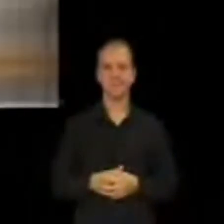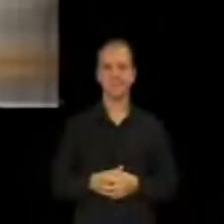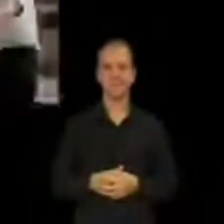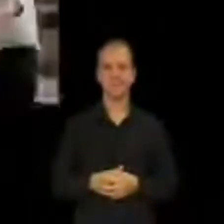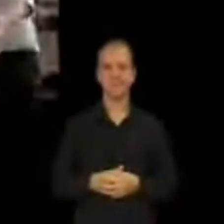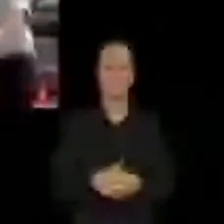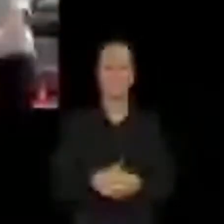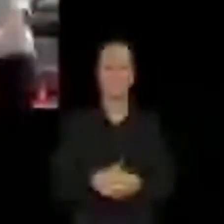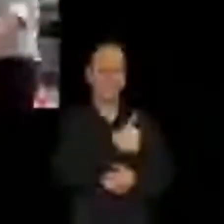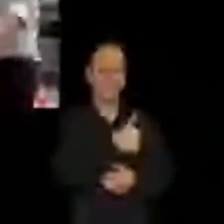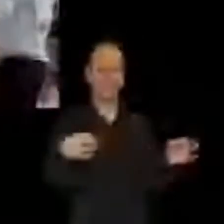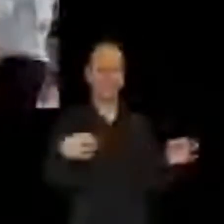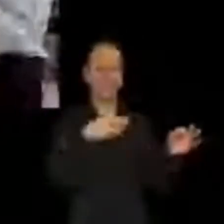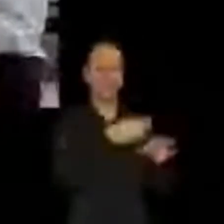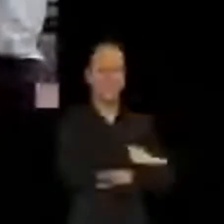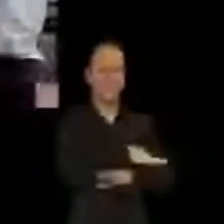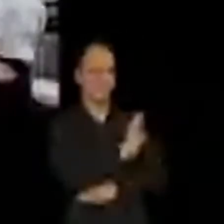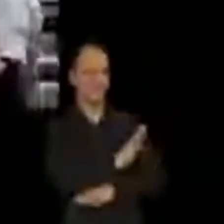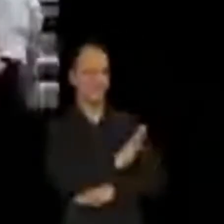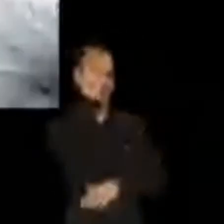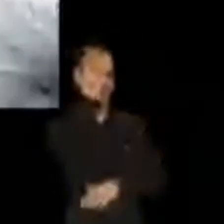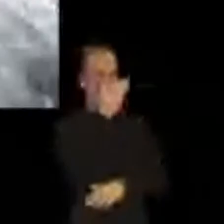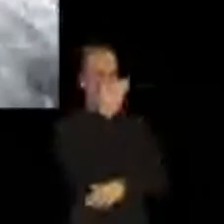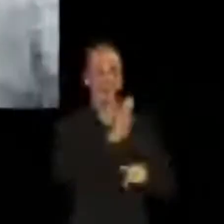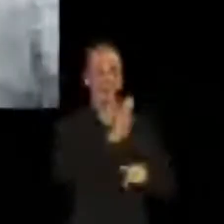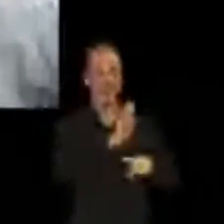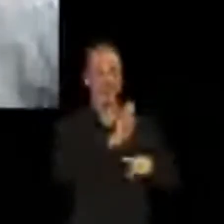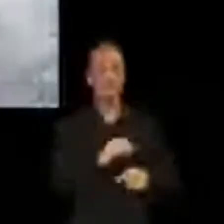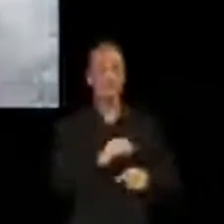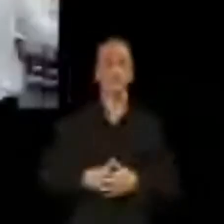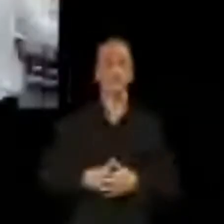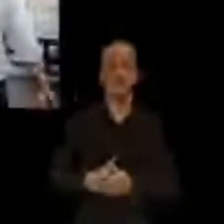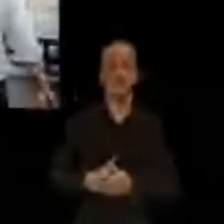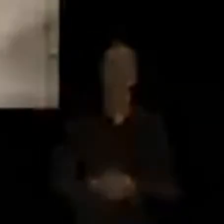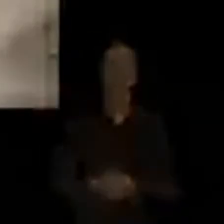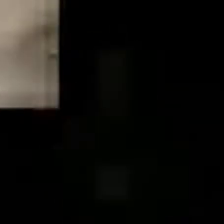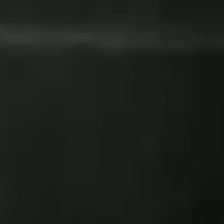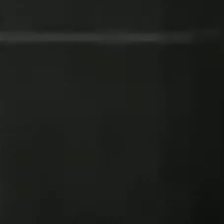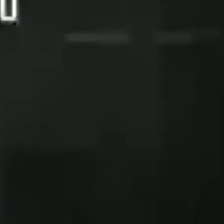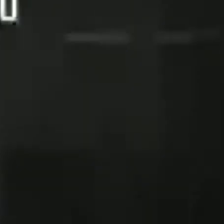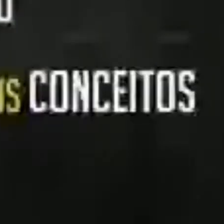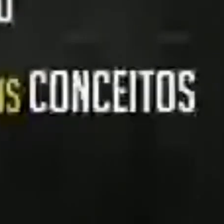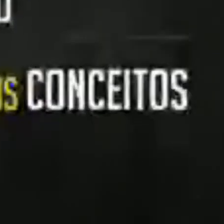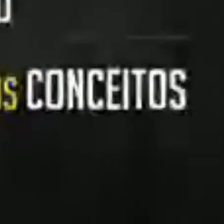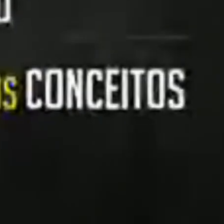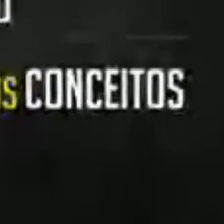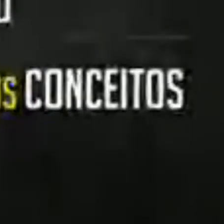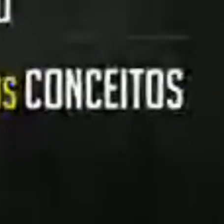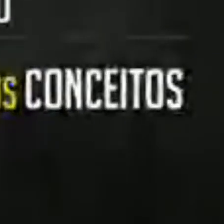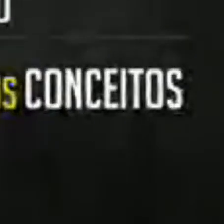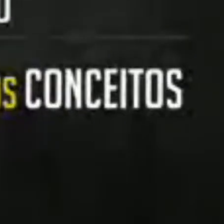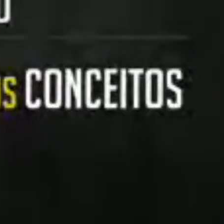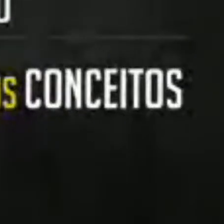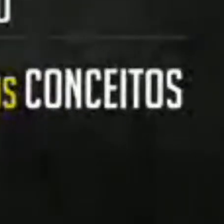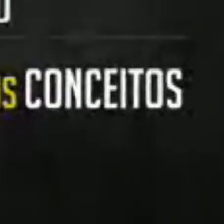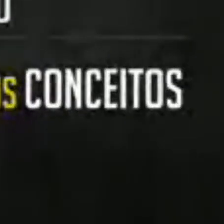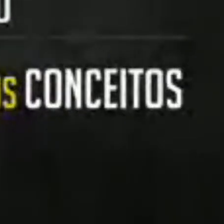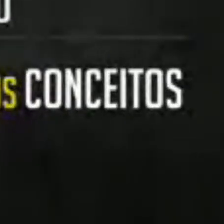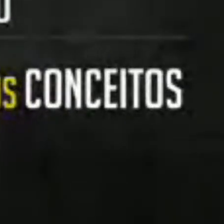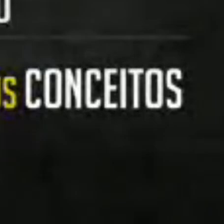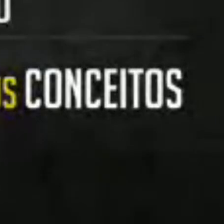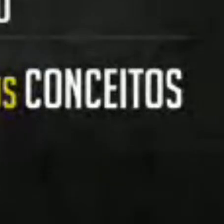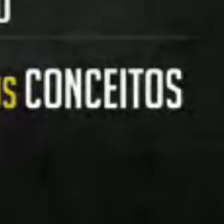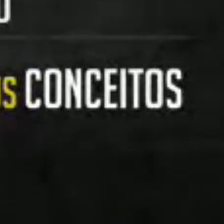um pouco mais alto. Então, imagina. É isso, tchau, viu? É bom ajudar os outros, né? Telescrito, dê uma ajudinha a si mesmo e reveja